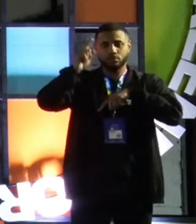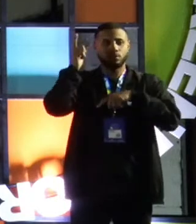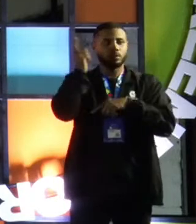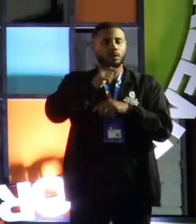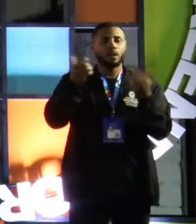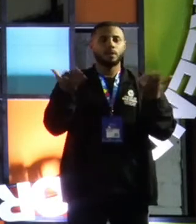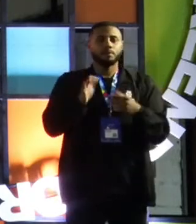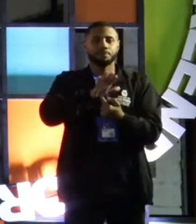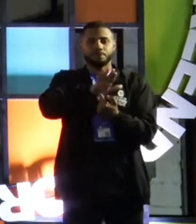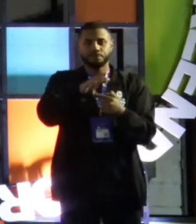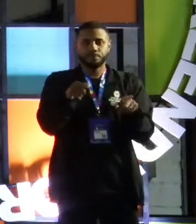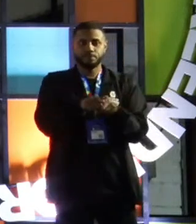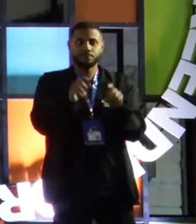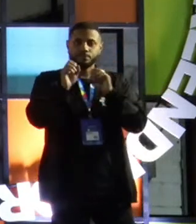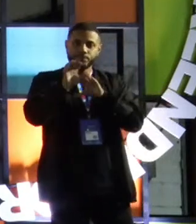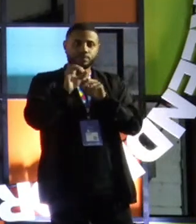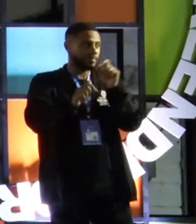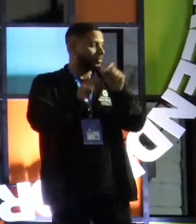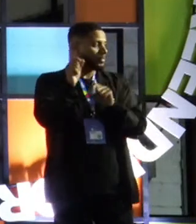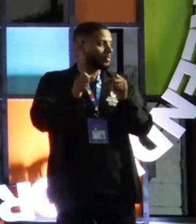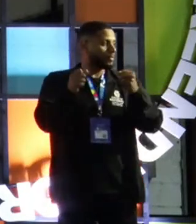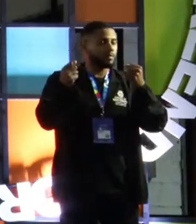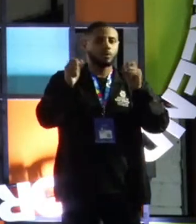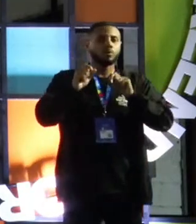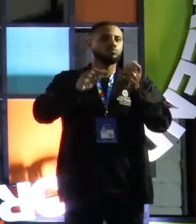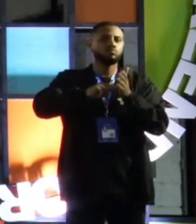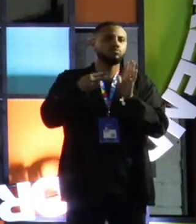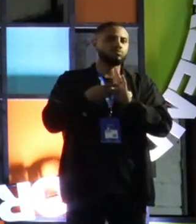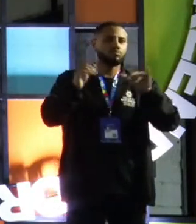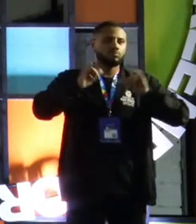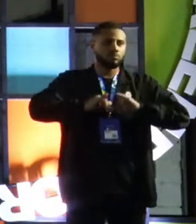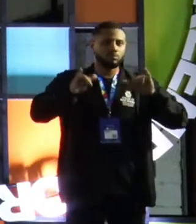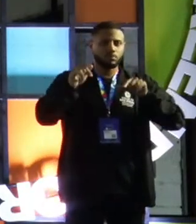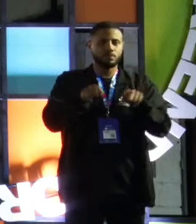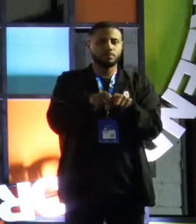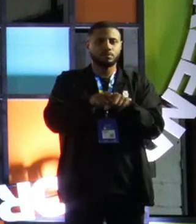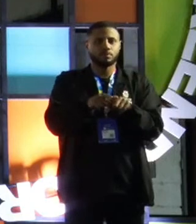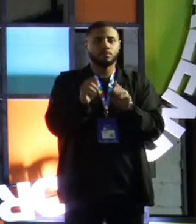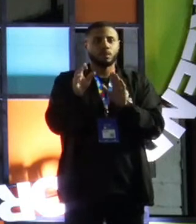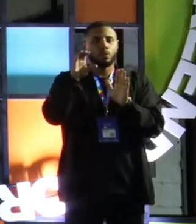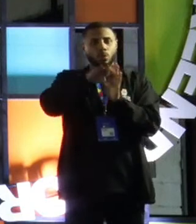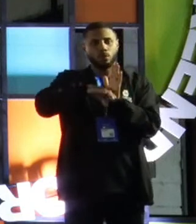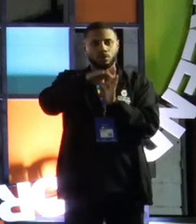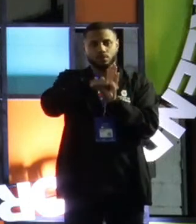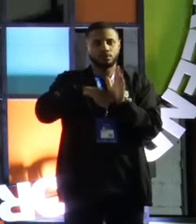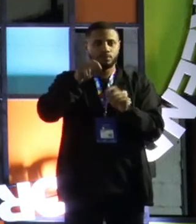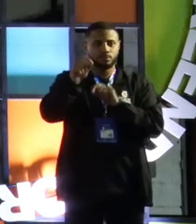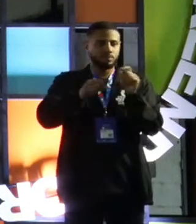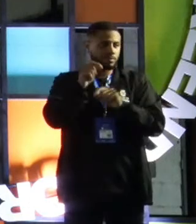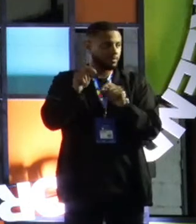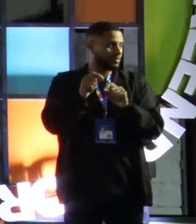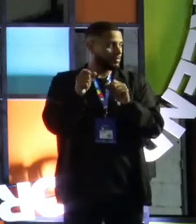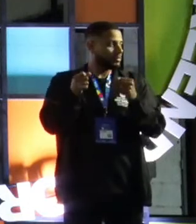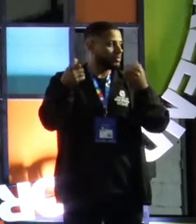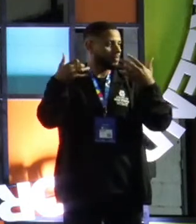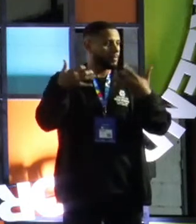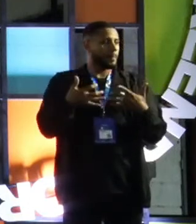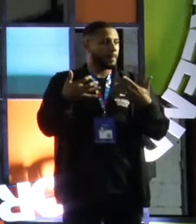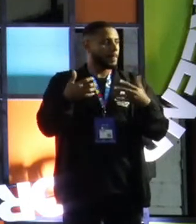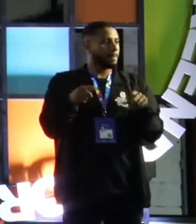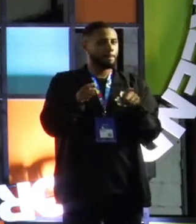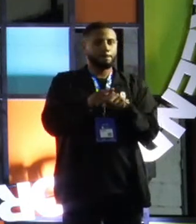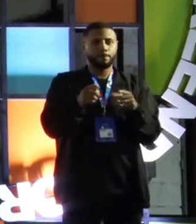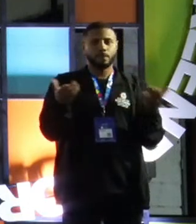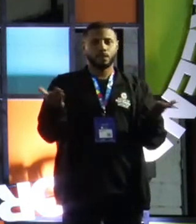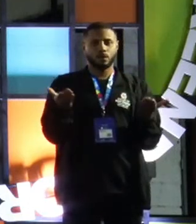para trás e vamos falar um pouquinho do que é a Creator Economy. Esse conceito, ele... Vou colocar um cenário aqui